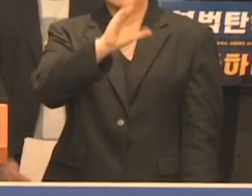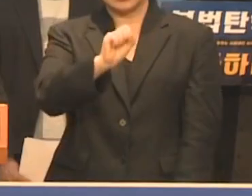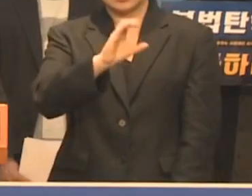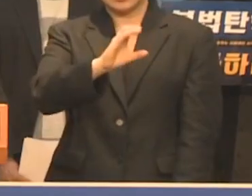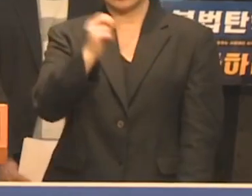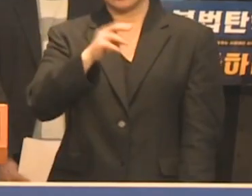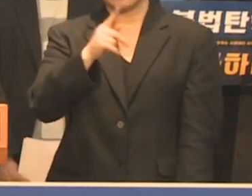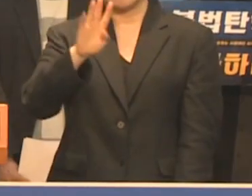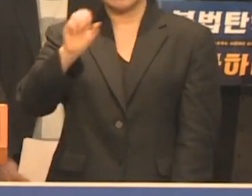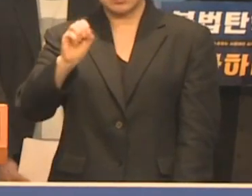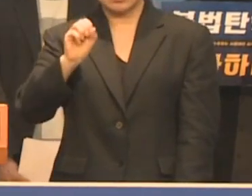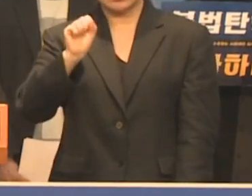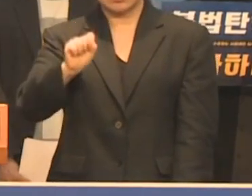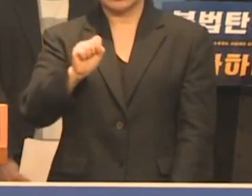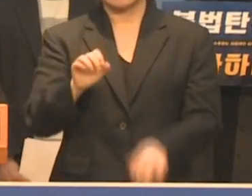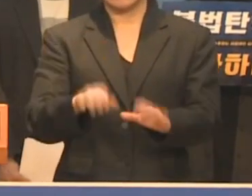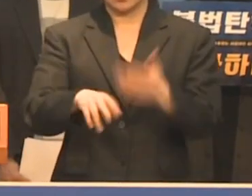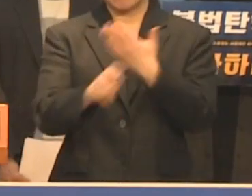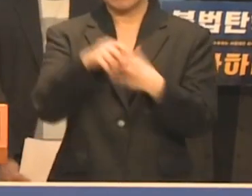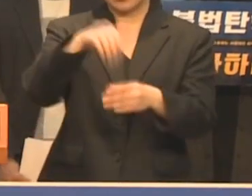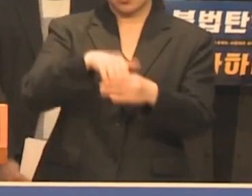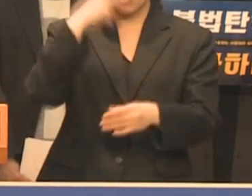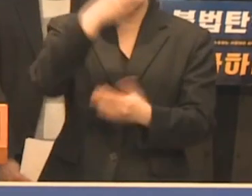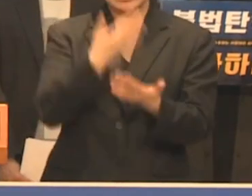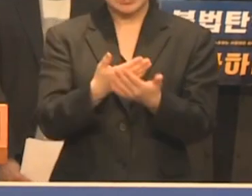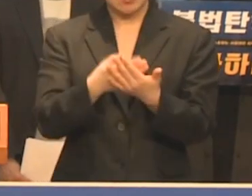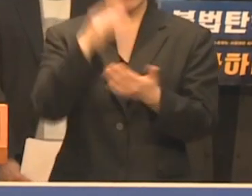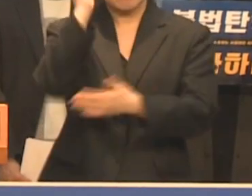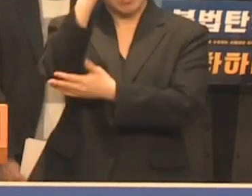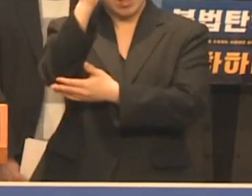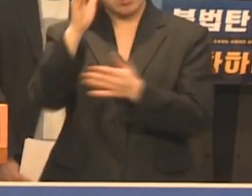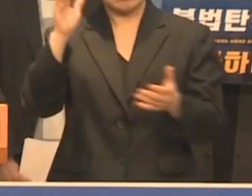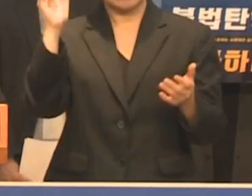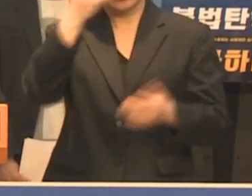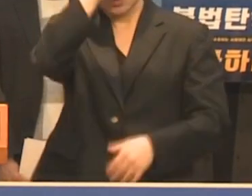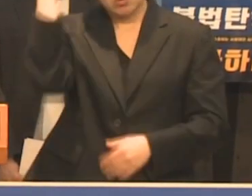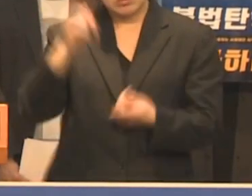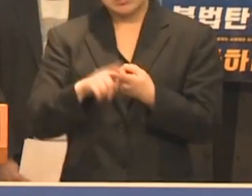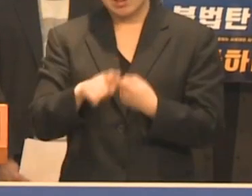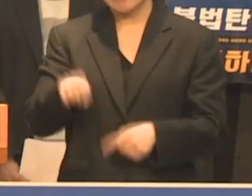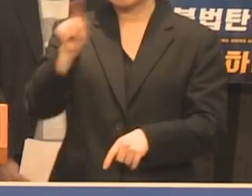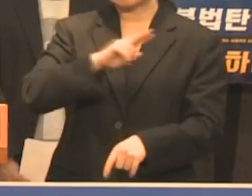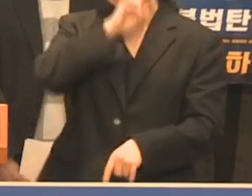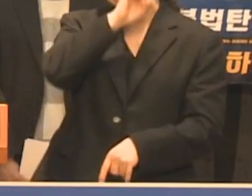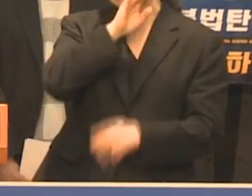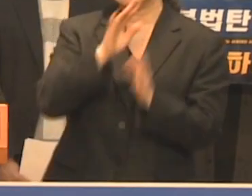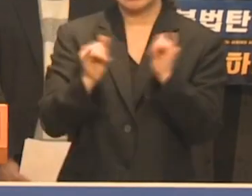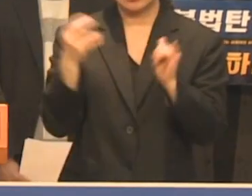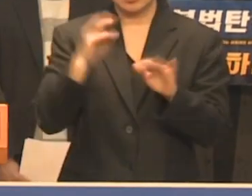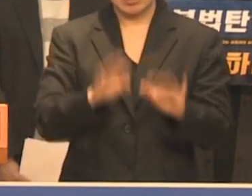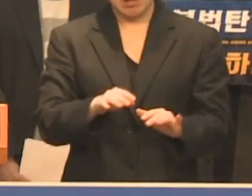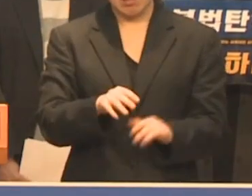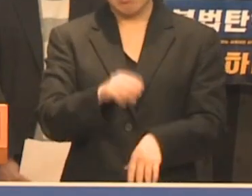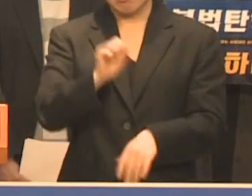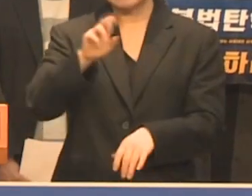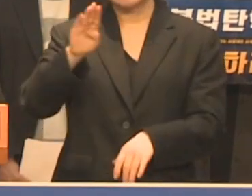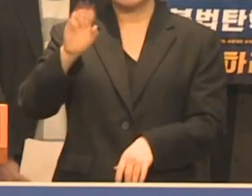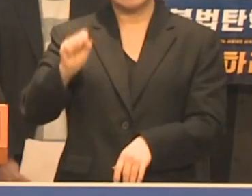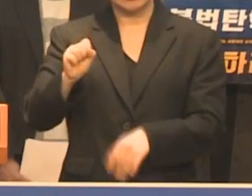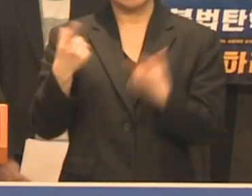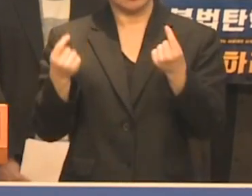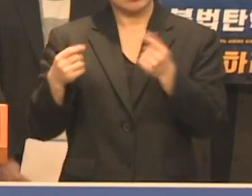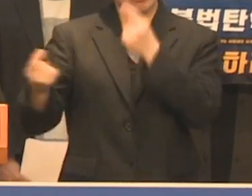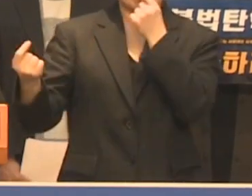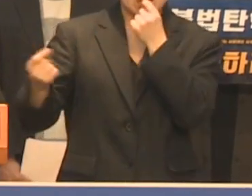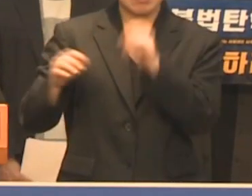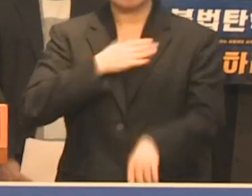KBS는 다큐멘터리 제작을 통해 부정선거를 검증해달라고 외치는 청년들을 음모론자로 몰아갔고 SBS 또한 이러한 청년들을 극우라고 지칭하면서